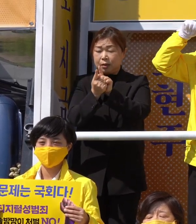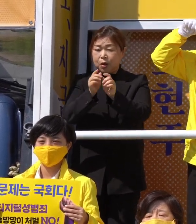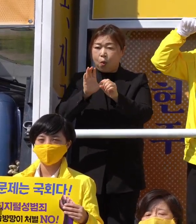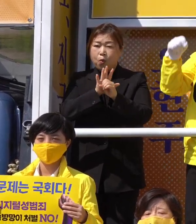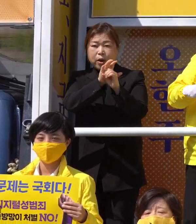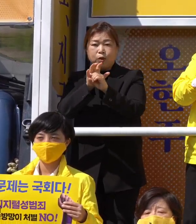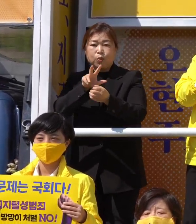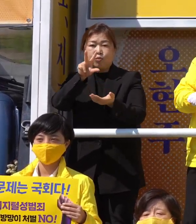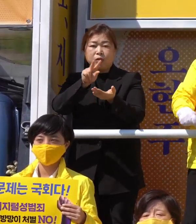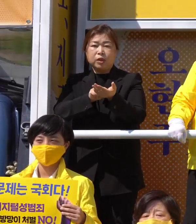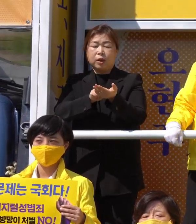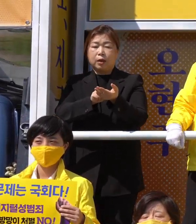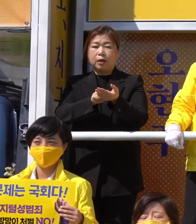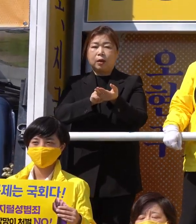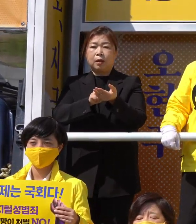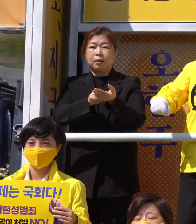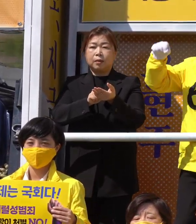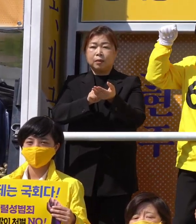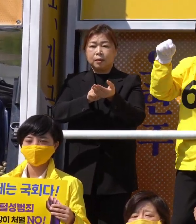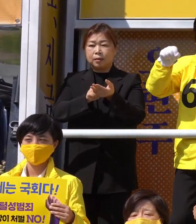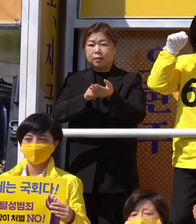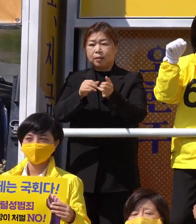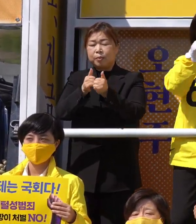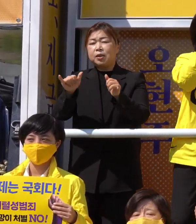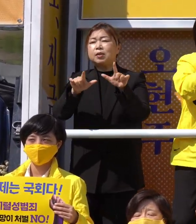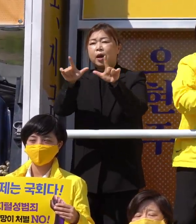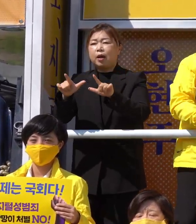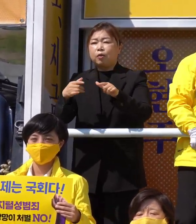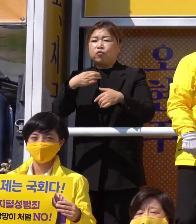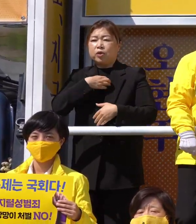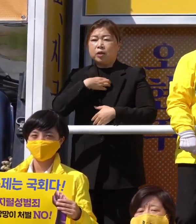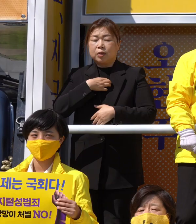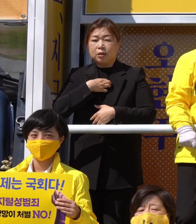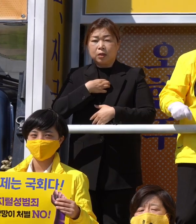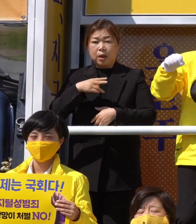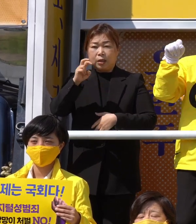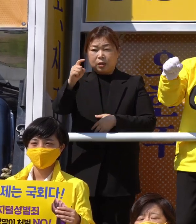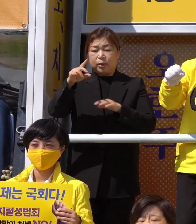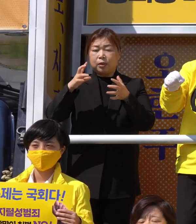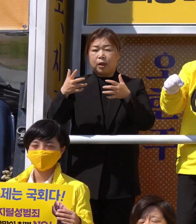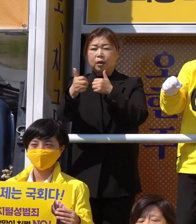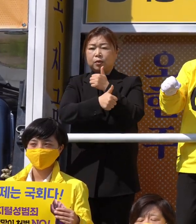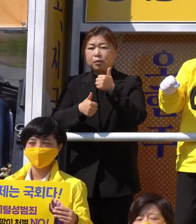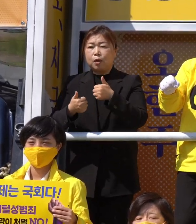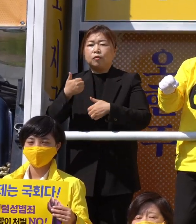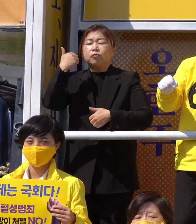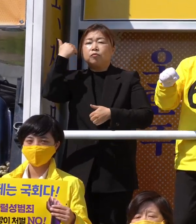코로나19 민생위기를 과연 21대 국회에서 누가